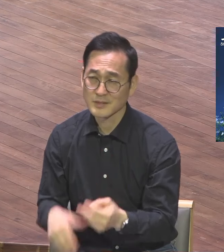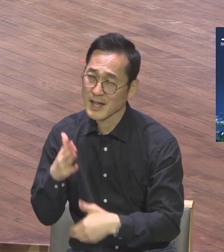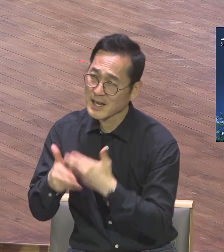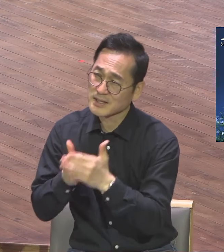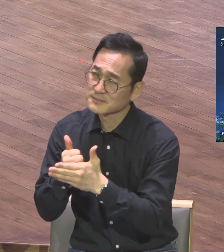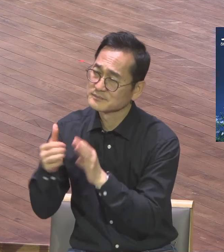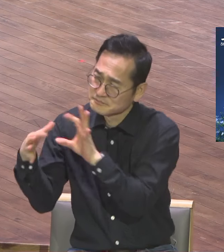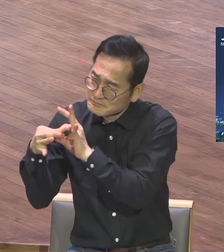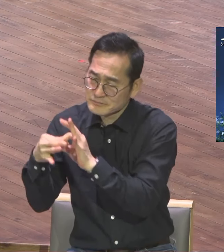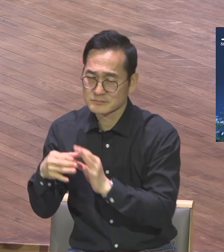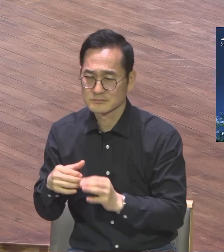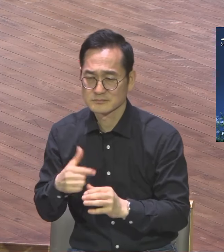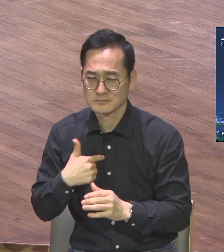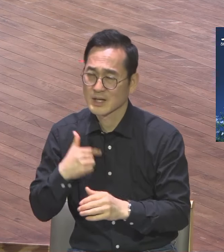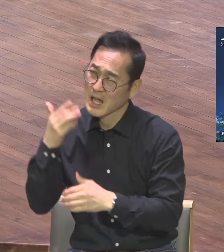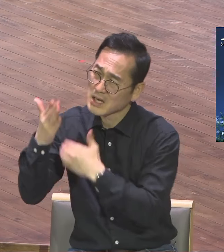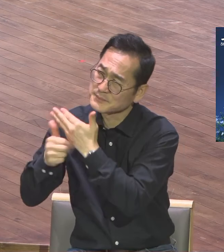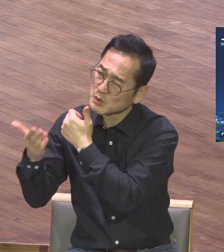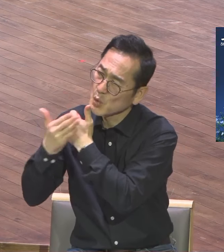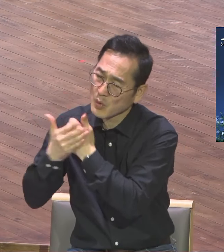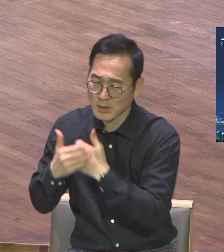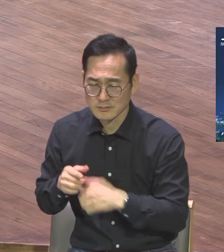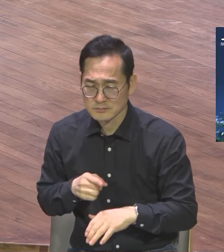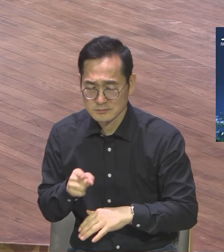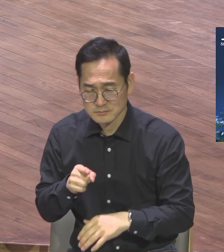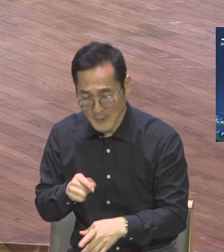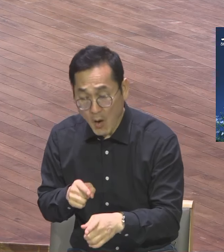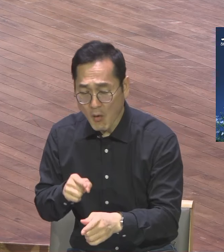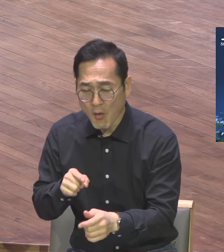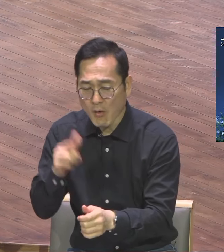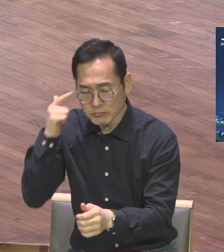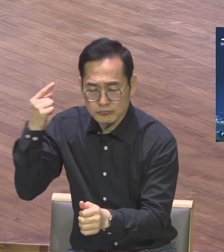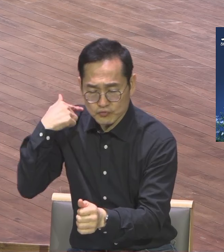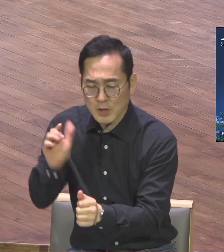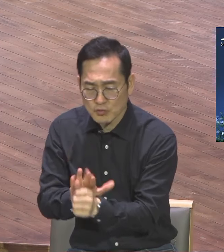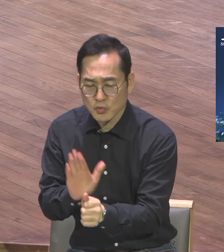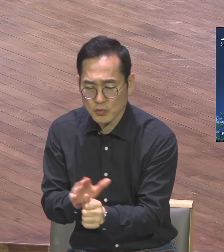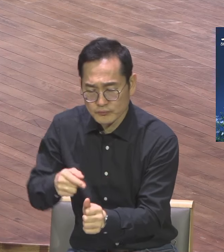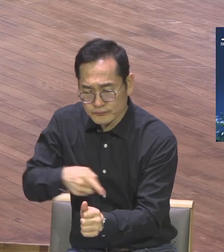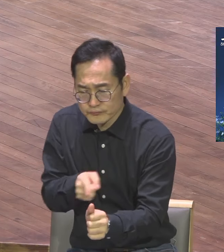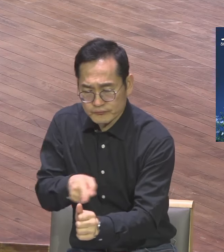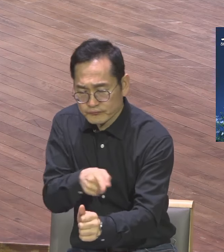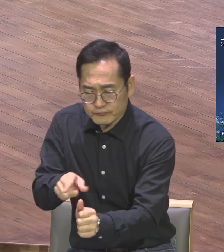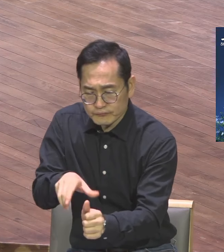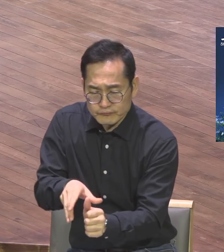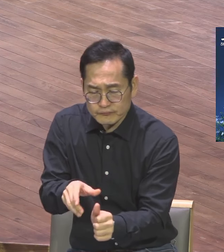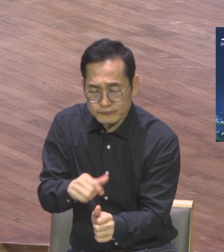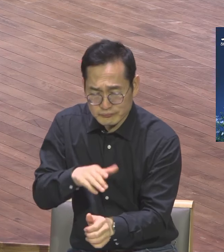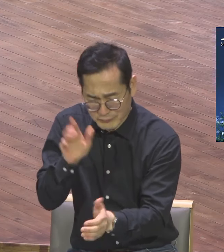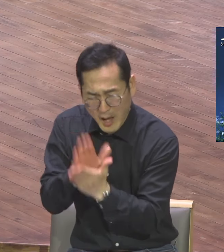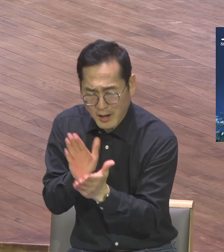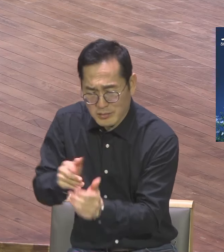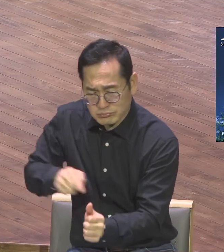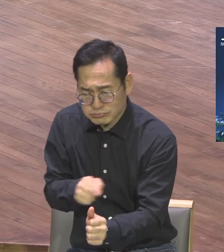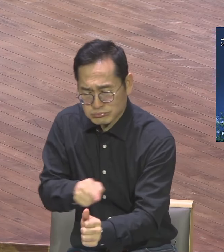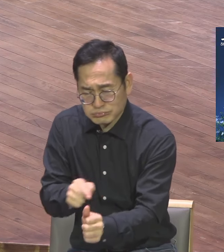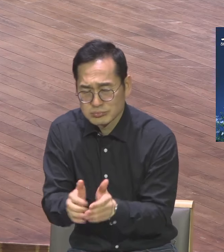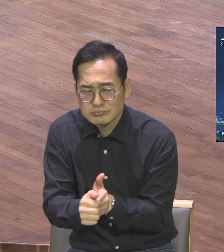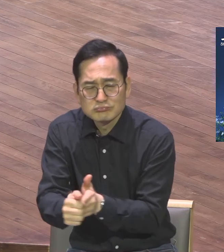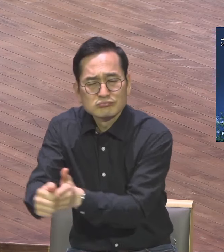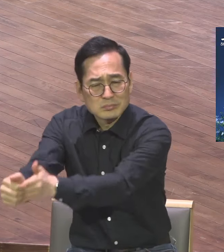내비게이션도 인도해 주는데 하나님 인도 안 해주시냐고요. 하나님 자녀인데 그것도 선교 비전 가졌는데 선교하는